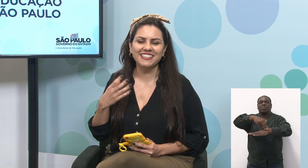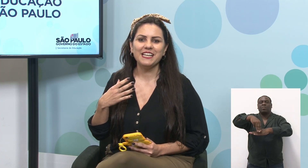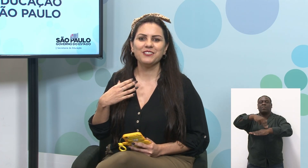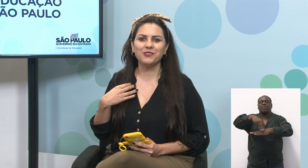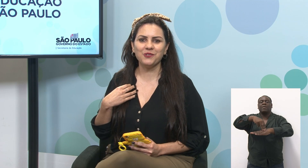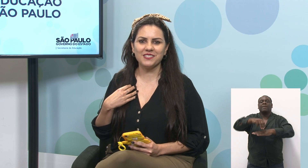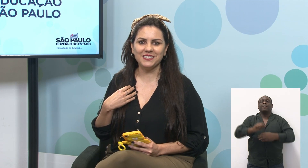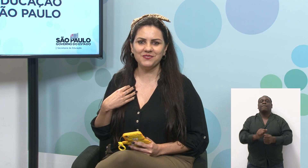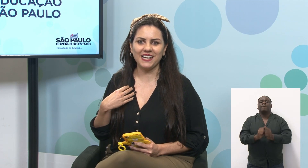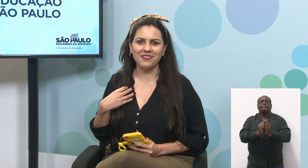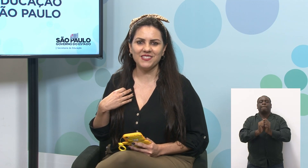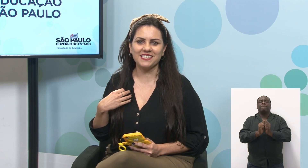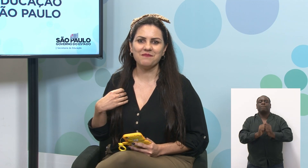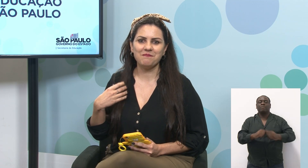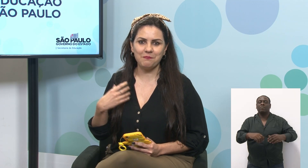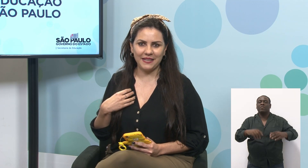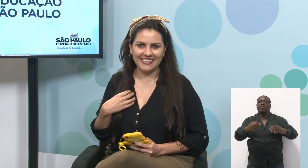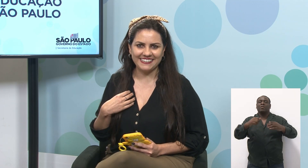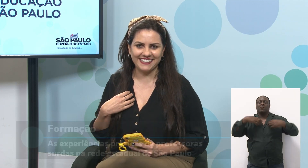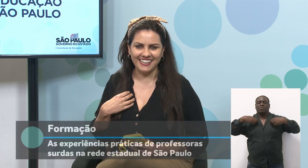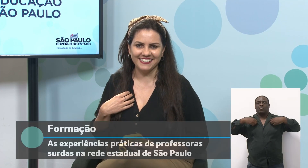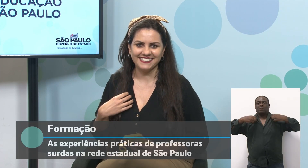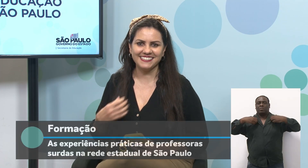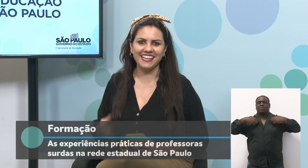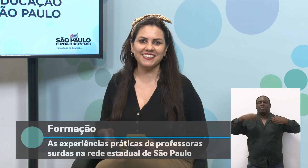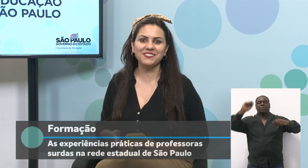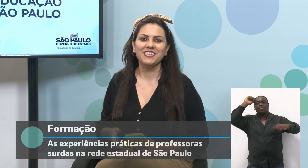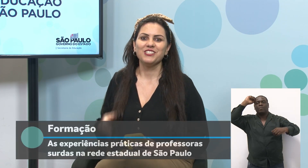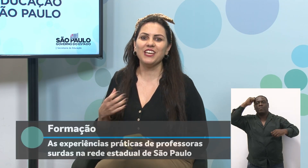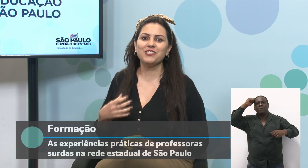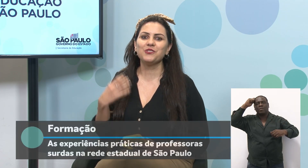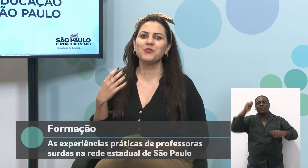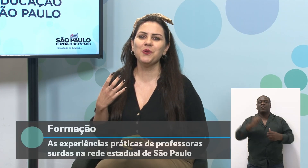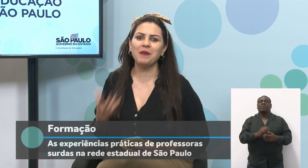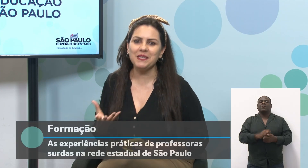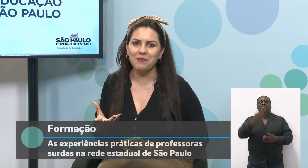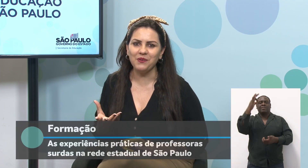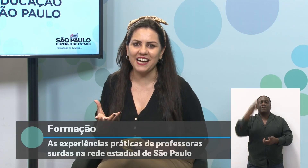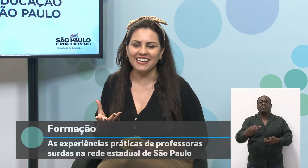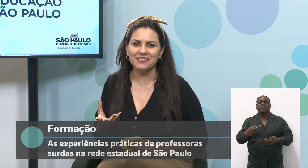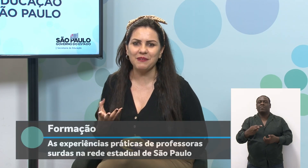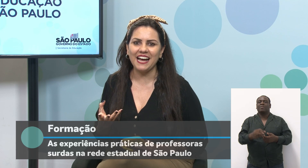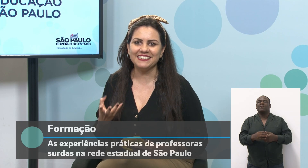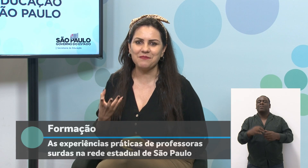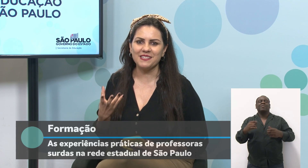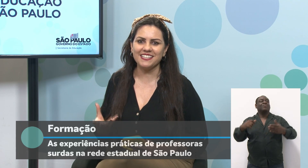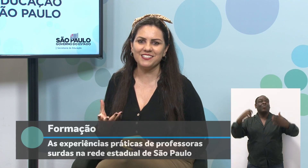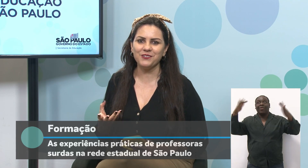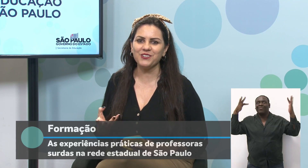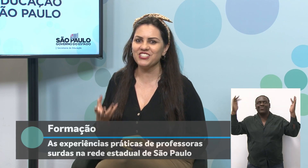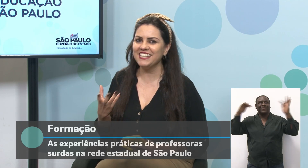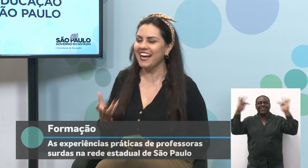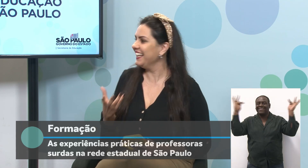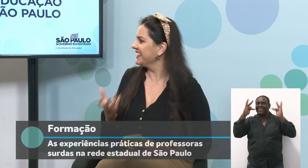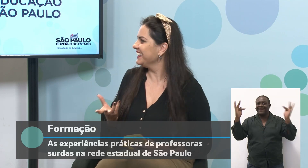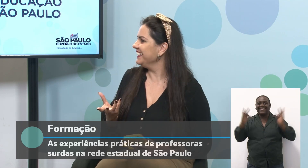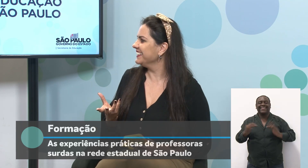cabelo. Estou usando uma camisa preta. Certo? Gente, super empolgada para a TPC de hoje. Que alegria,